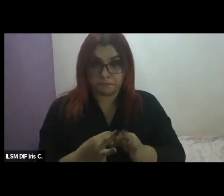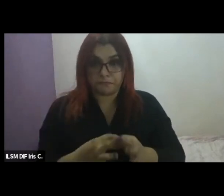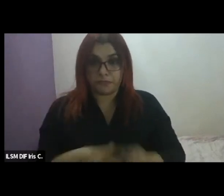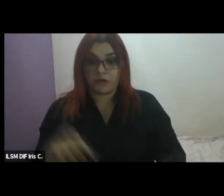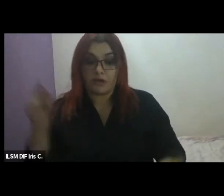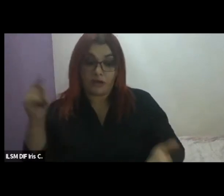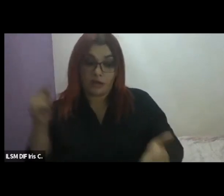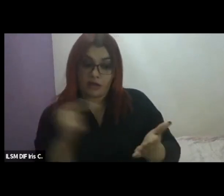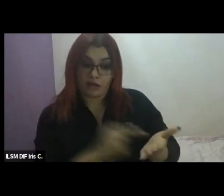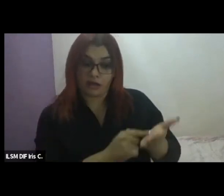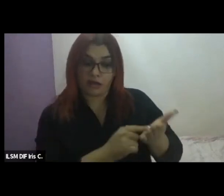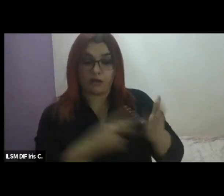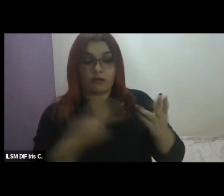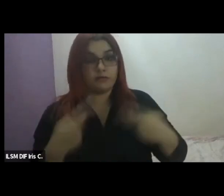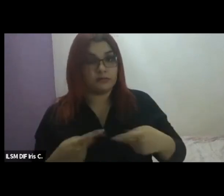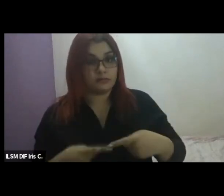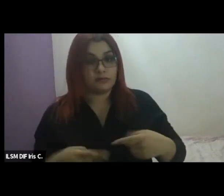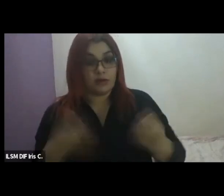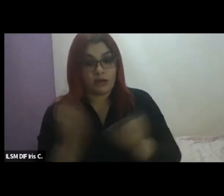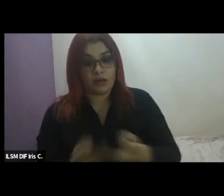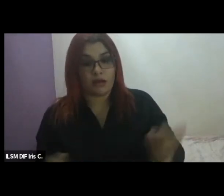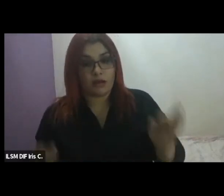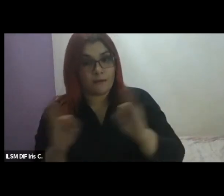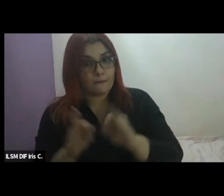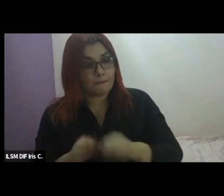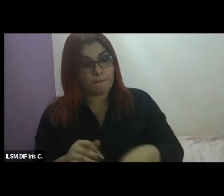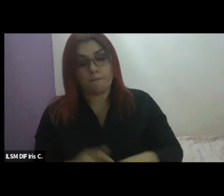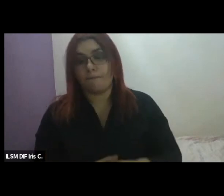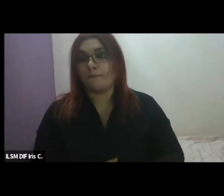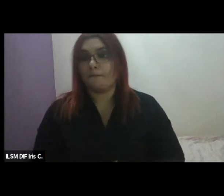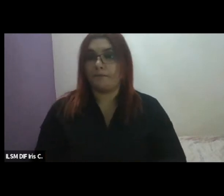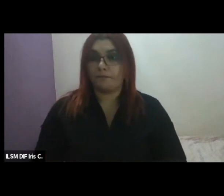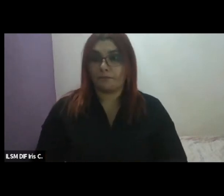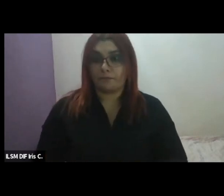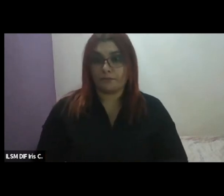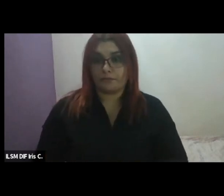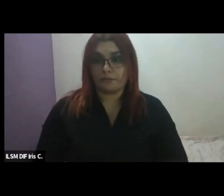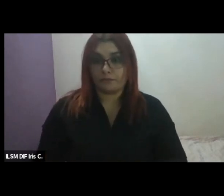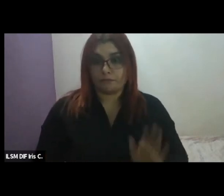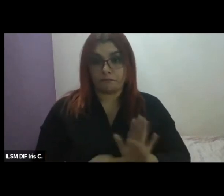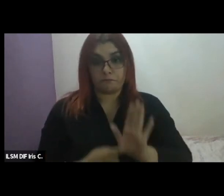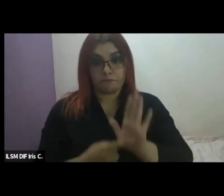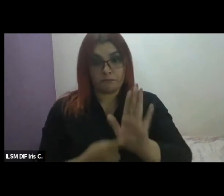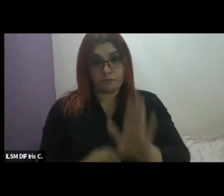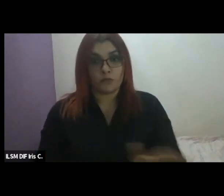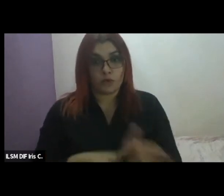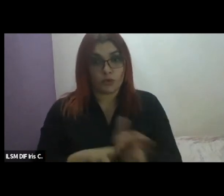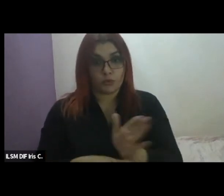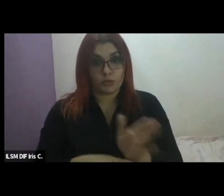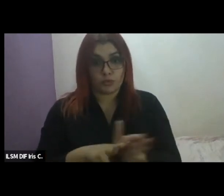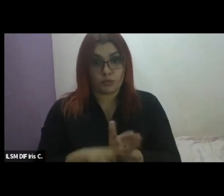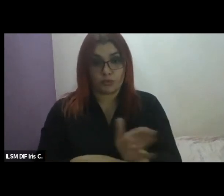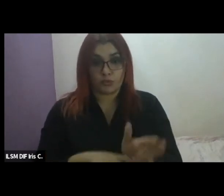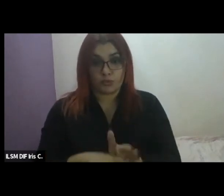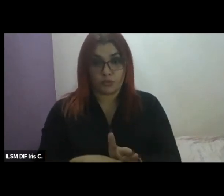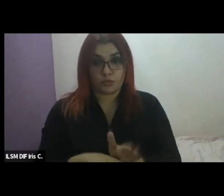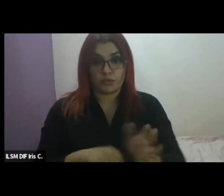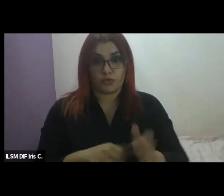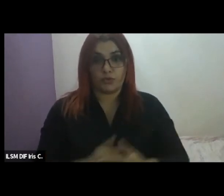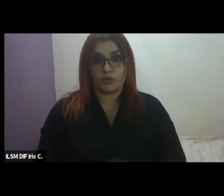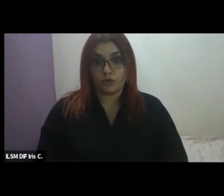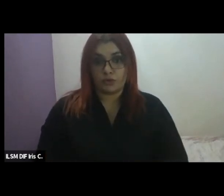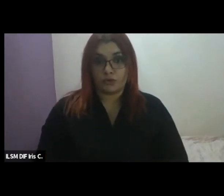de todo. Les voy a compartir el siguiente video para que nos demos una idea también de lo que es